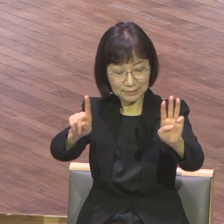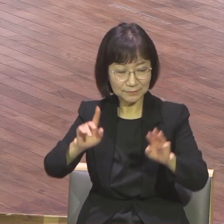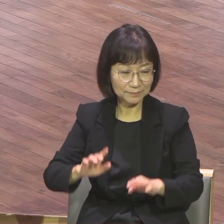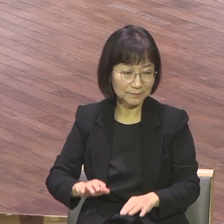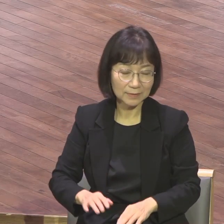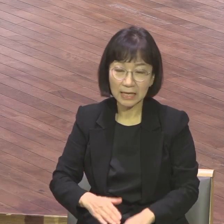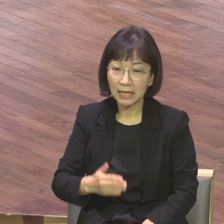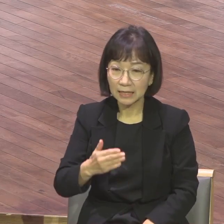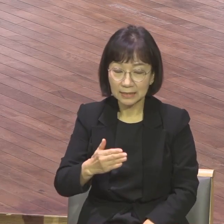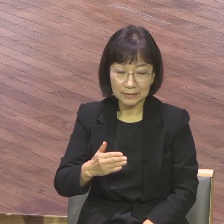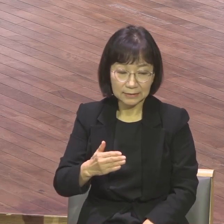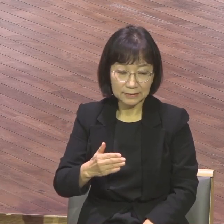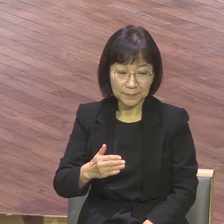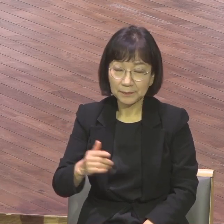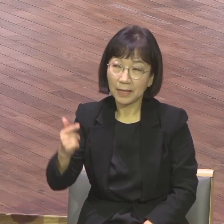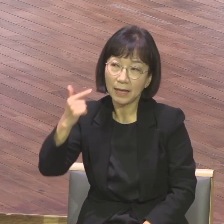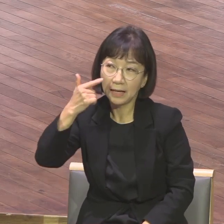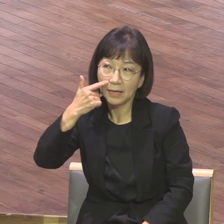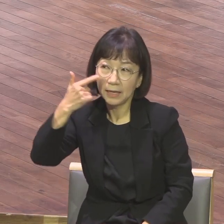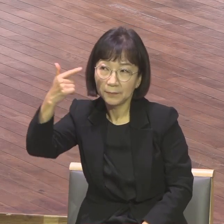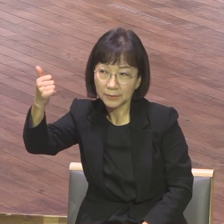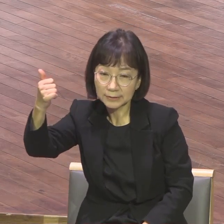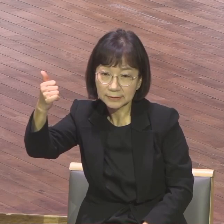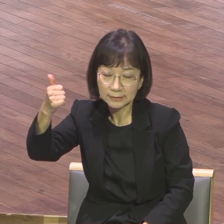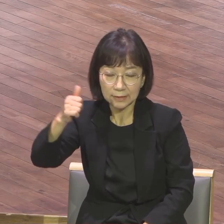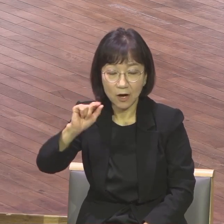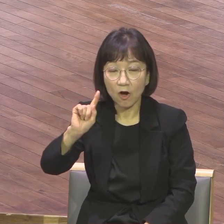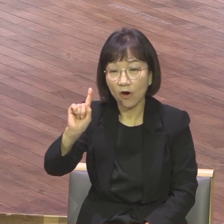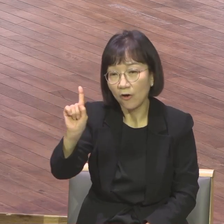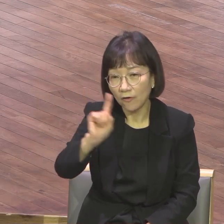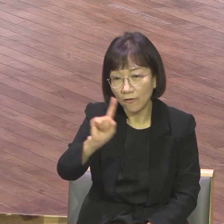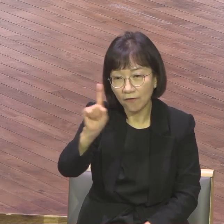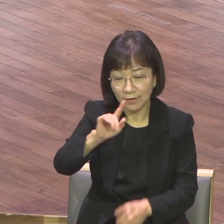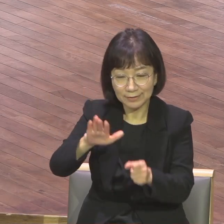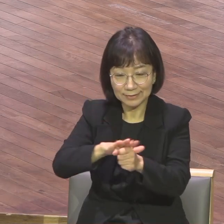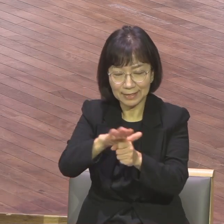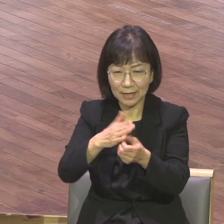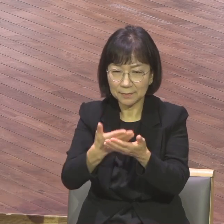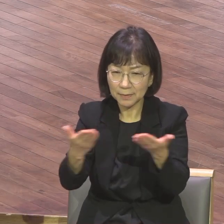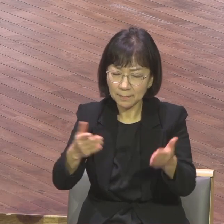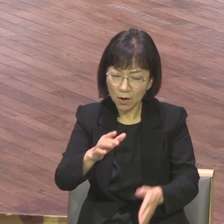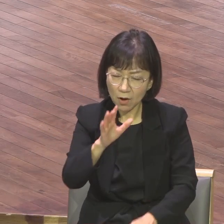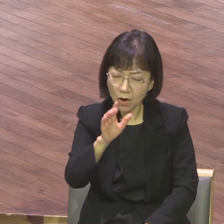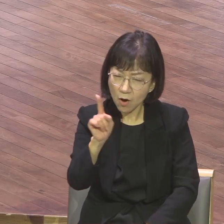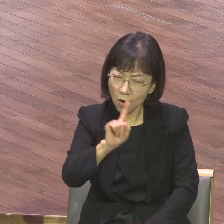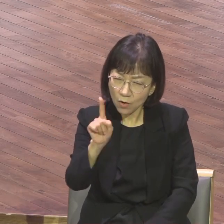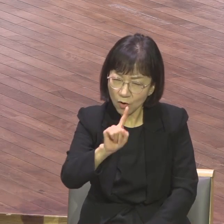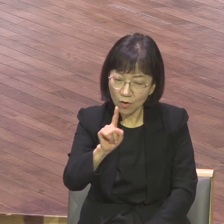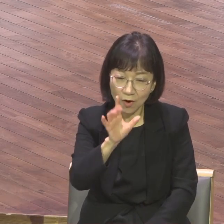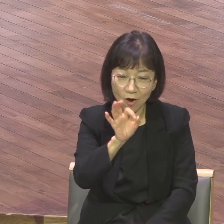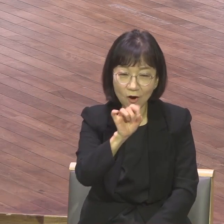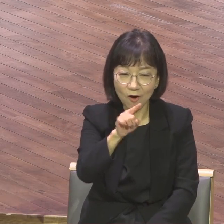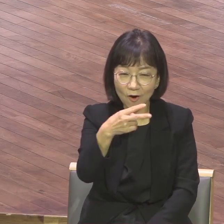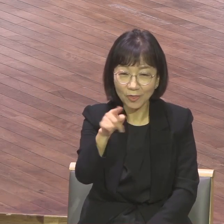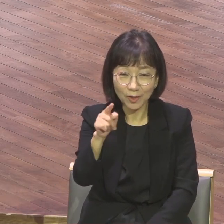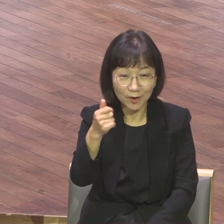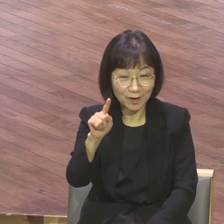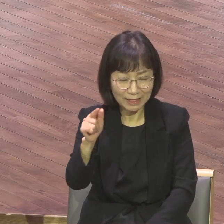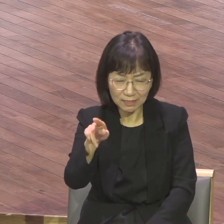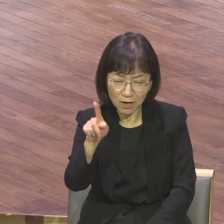원문은 그렇지 않습니다. 아버지께서 어떤 사랑을 우리에게 베푸사, 여기서 어떠한 이런데, 이 헬라